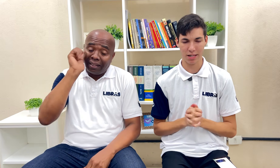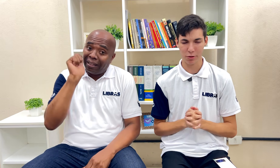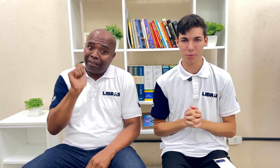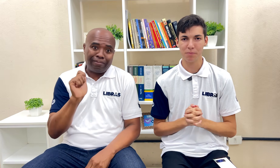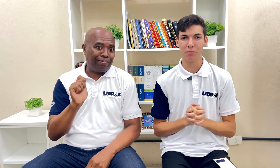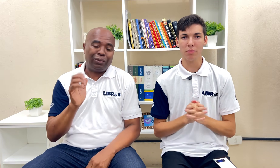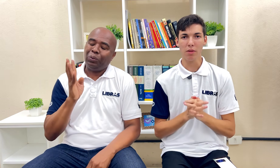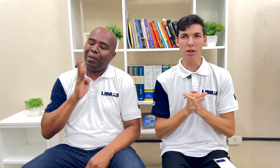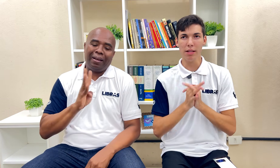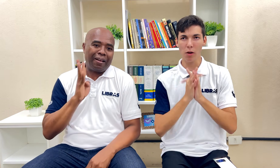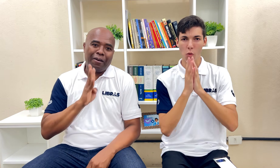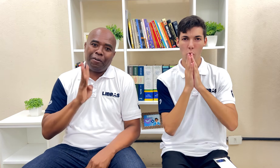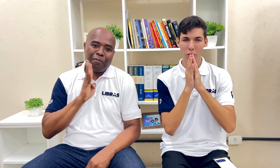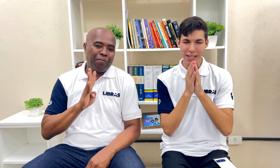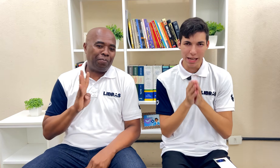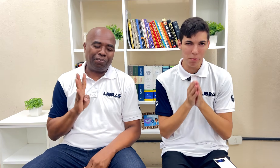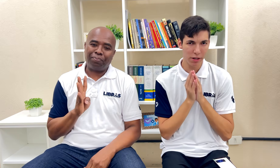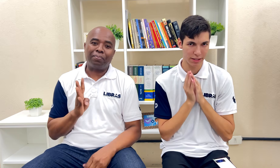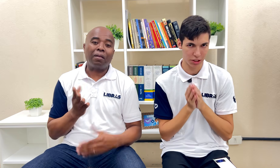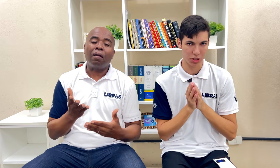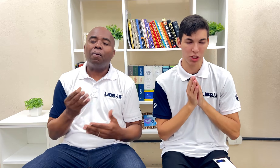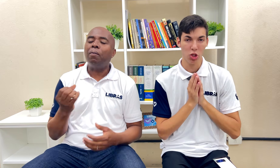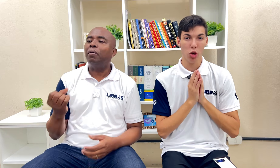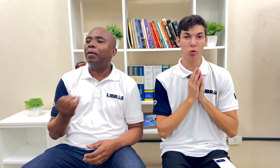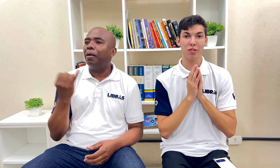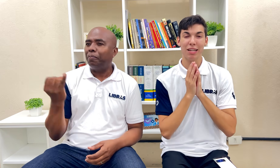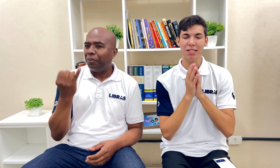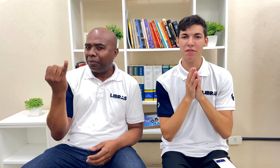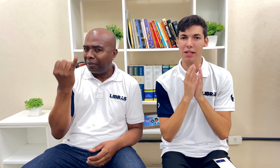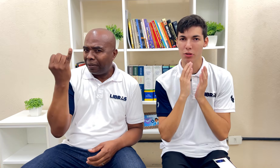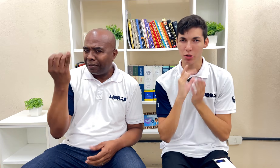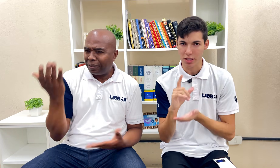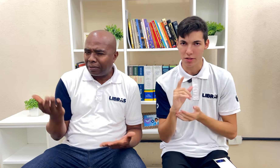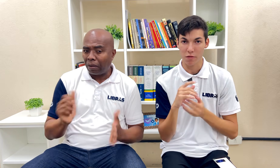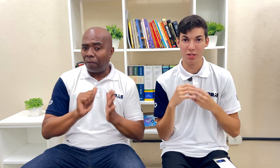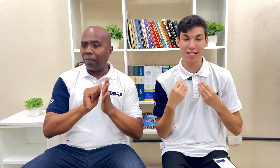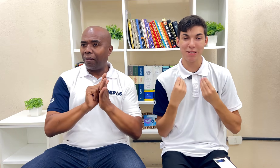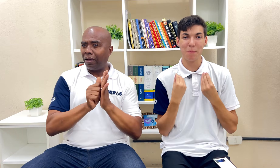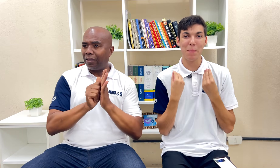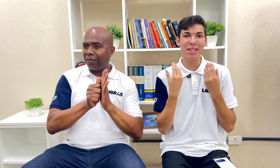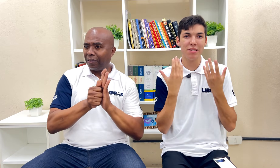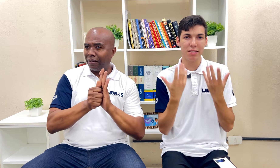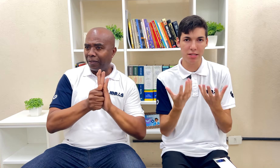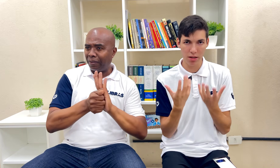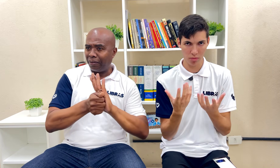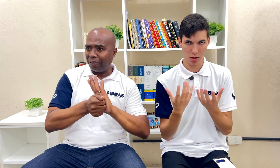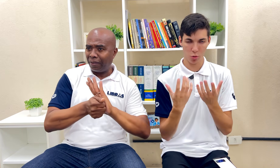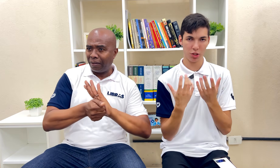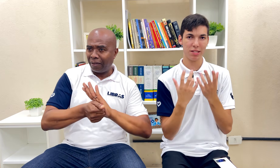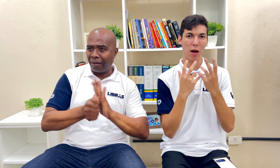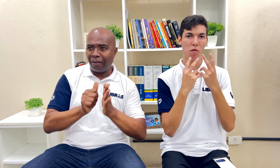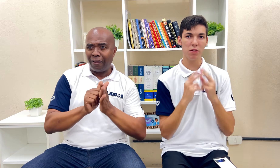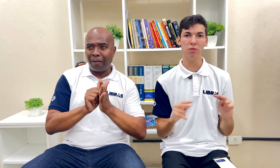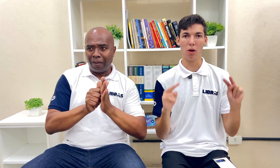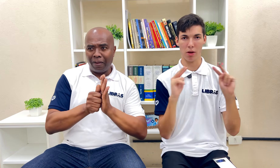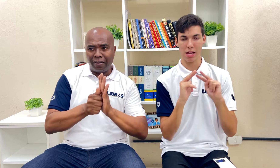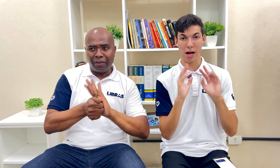certo? Então, o que é importante? Nos classificadores, vocês precisam utilizar o visual. A